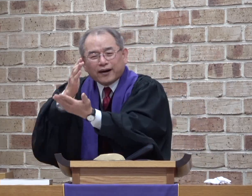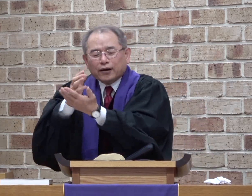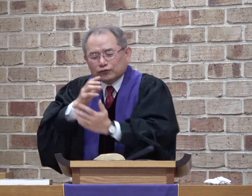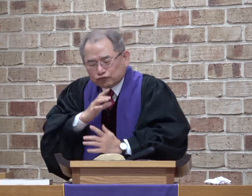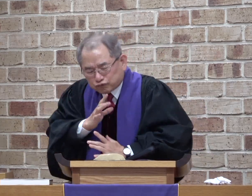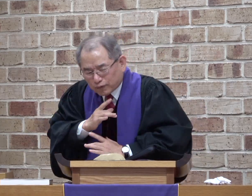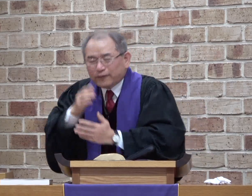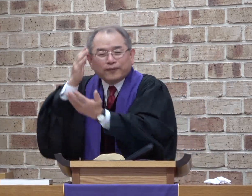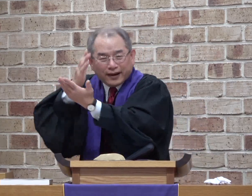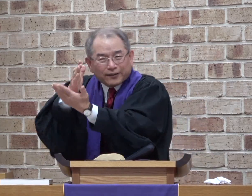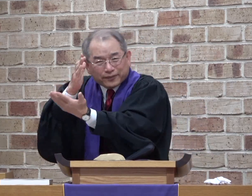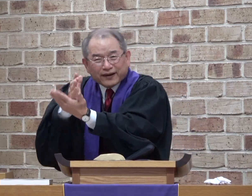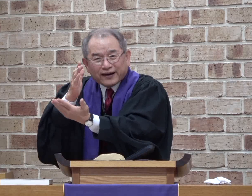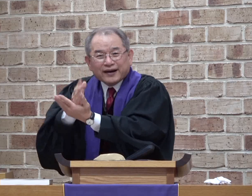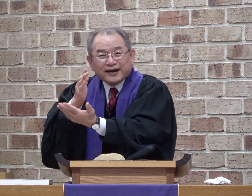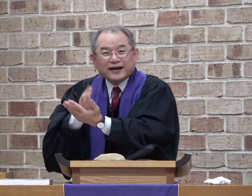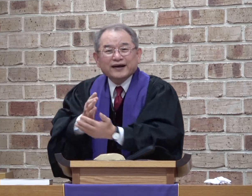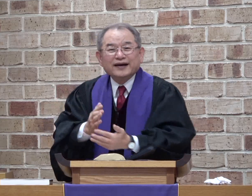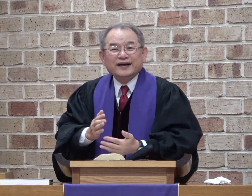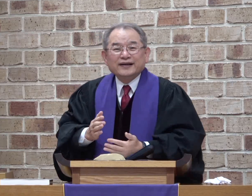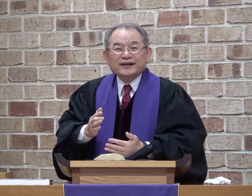걱정하지 마십시오. 두려워하지 마십시오.